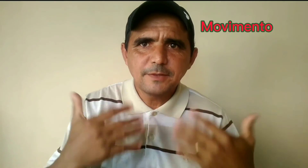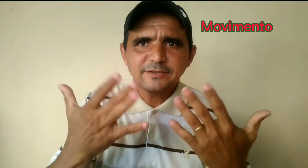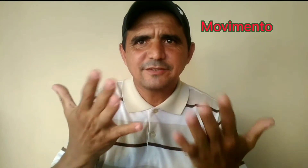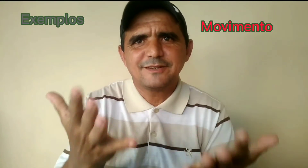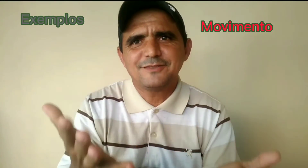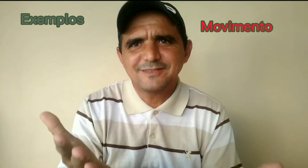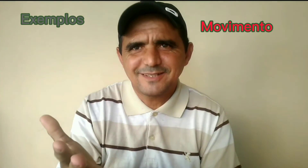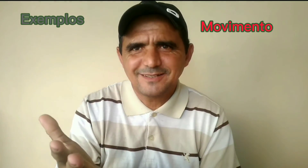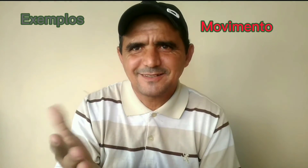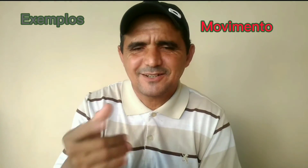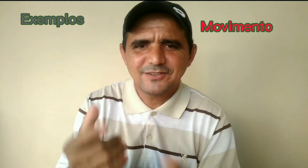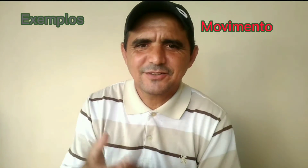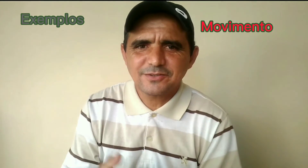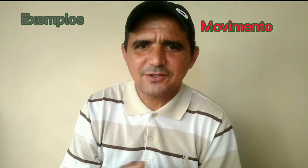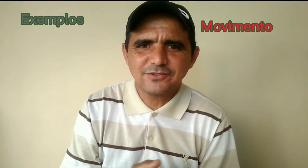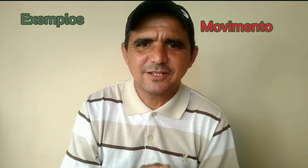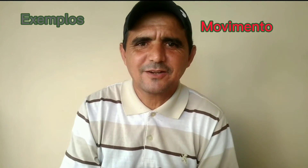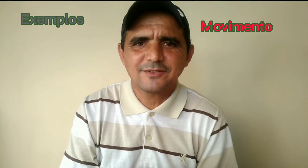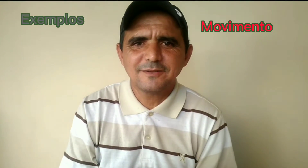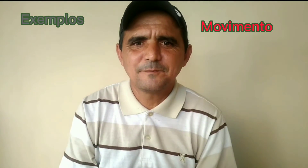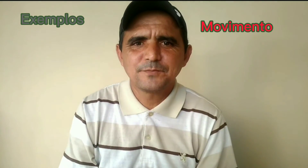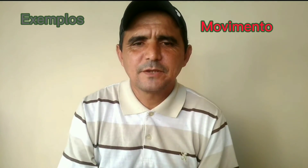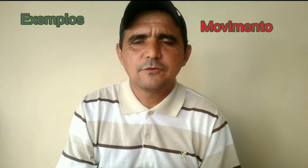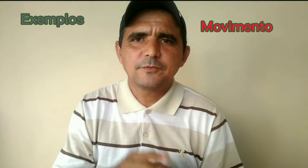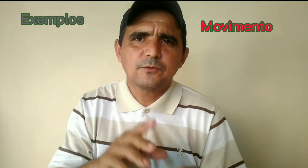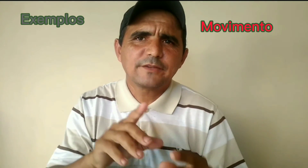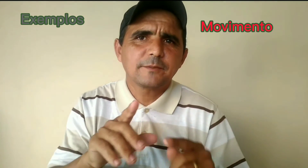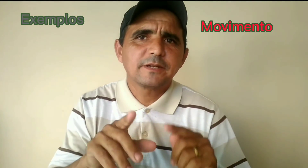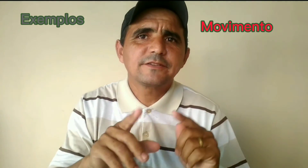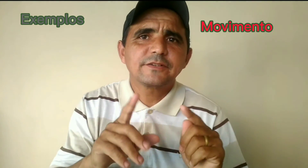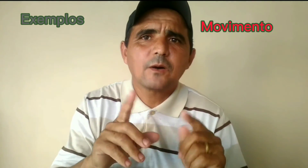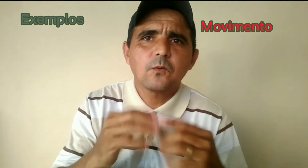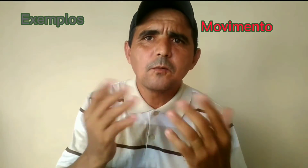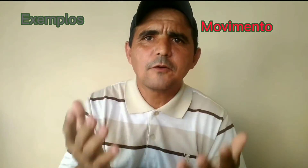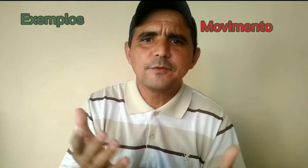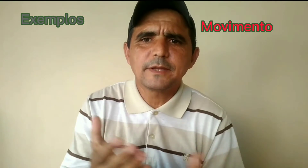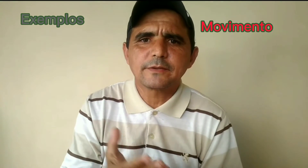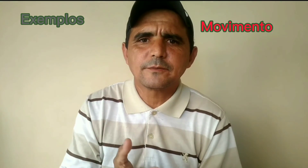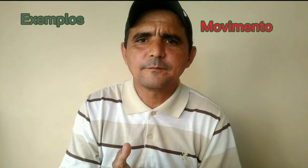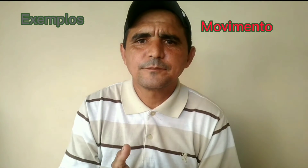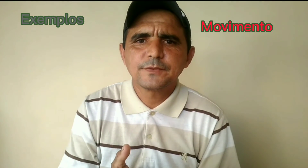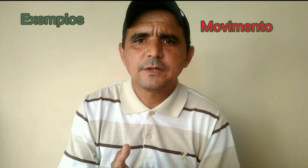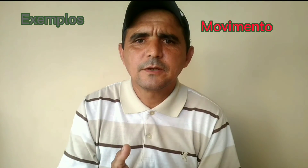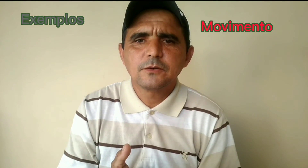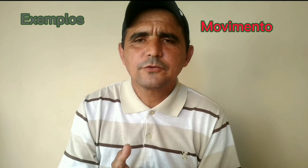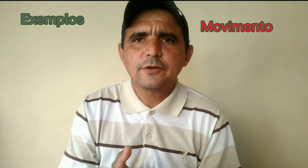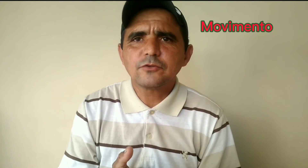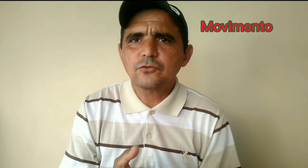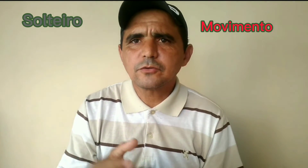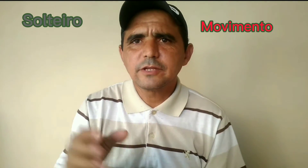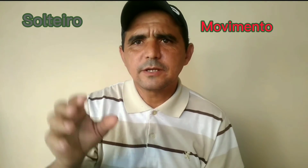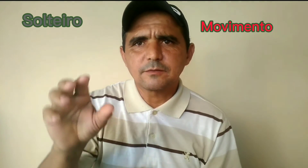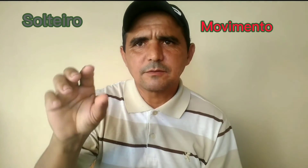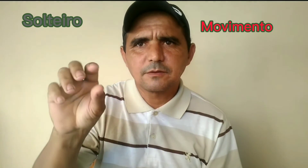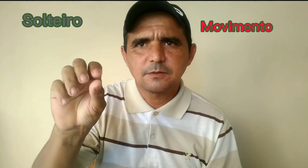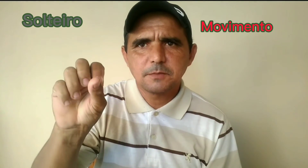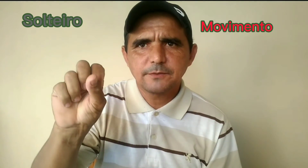movimento que você vai fazer ao executar o sinal, né? Um exemplo aqui de sinal com movimento. O sinal de solteiro, mão